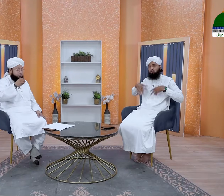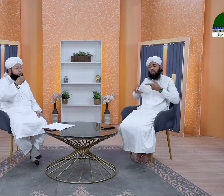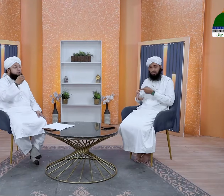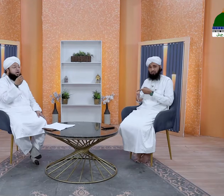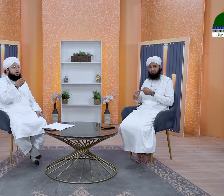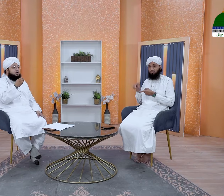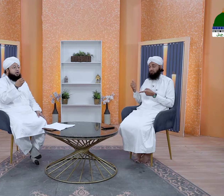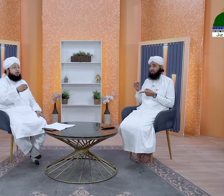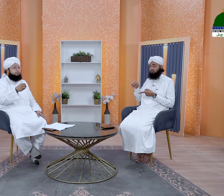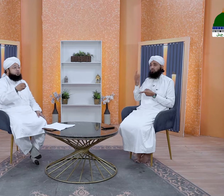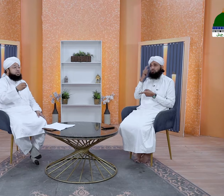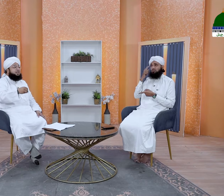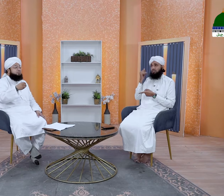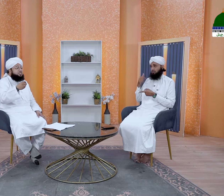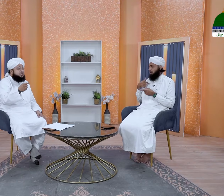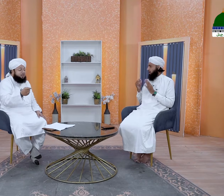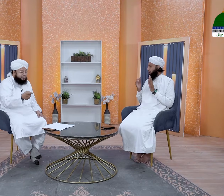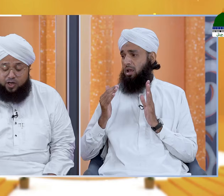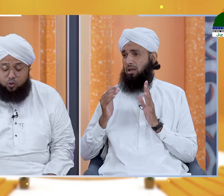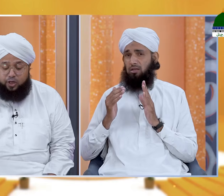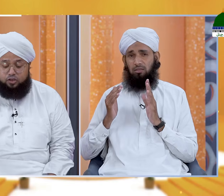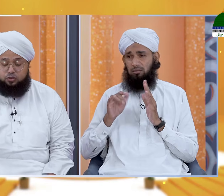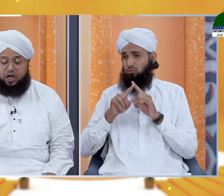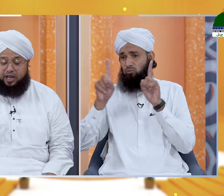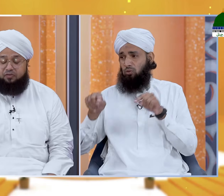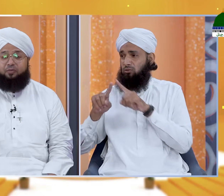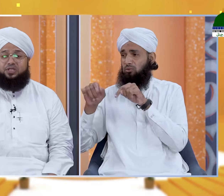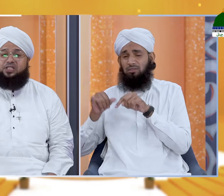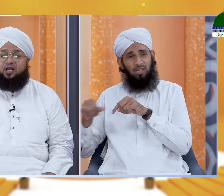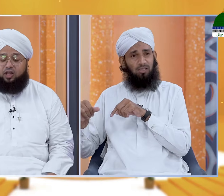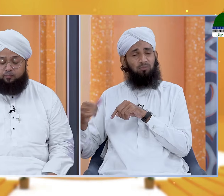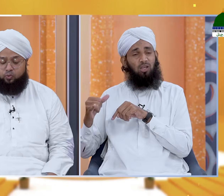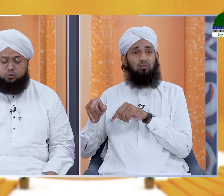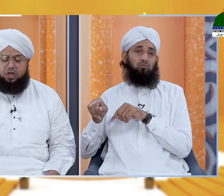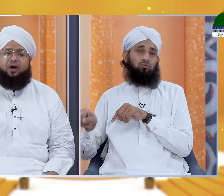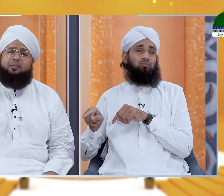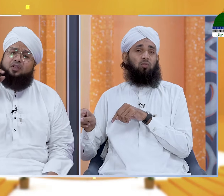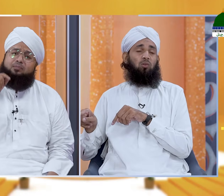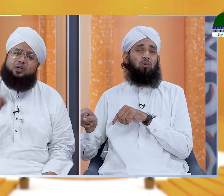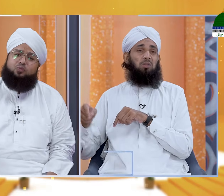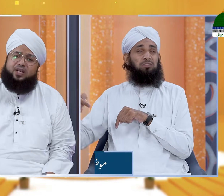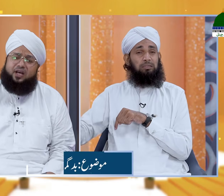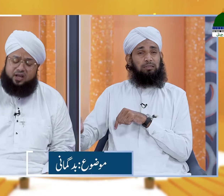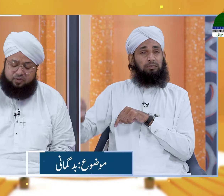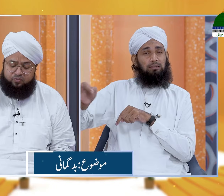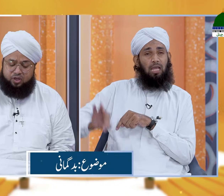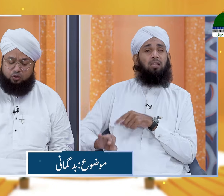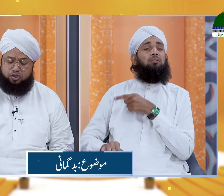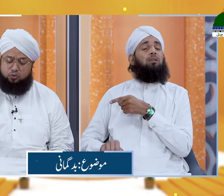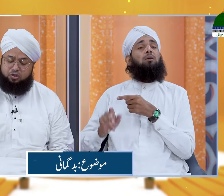جو اس کے ساتھ بزنس کرنے والے لوگ ہیں، جو اس کا حریف ہے بزنس کے اندر، اس کے بارے میں بندہ بدگمانی کرے گا کہ اس نے کچھ